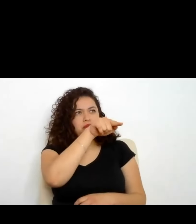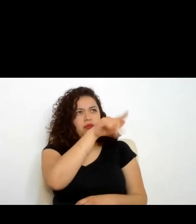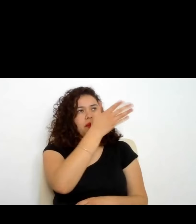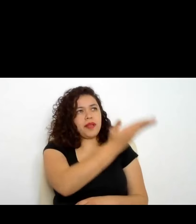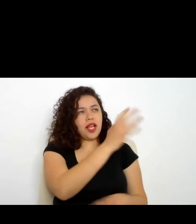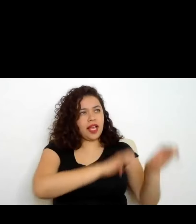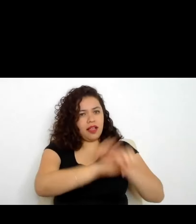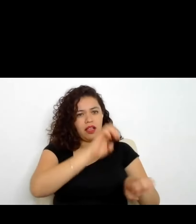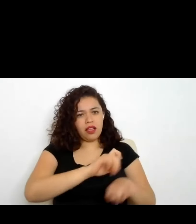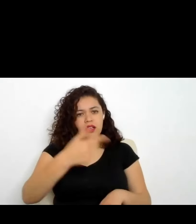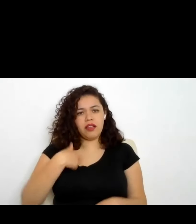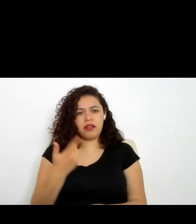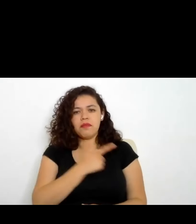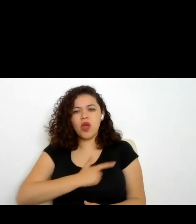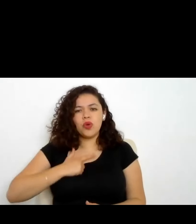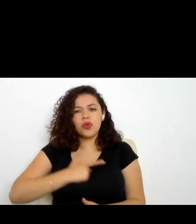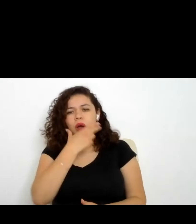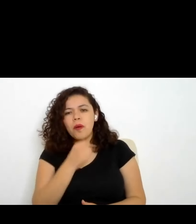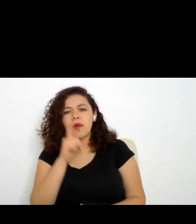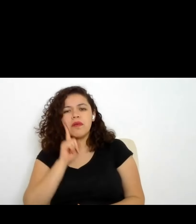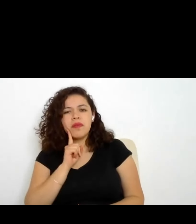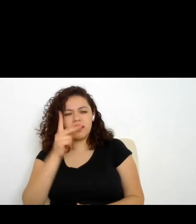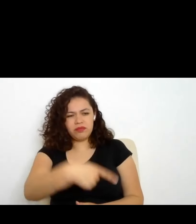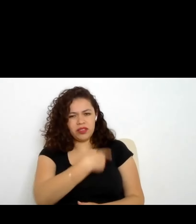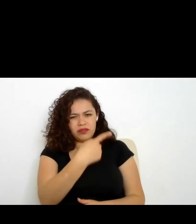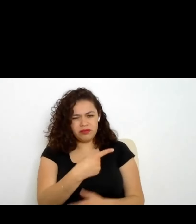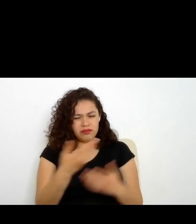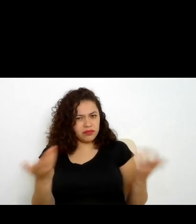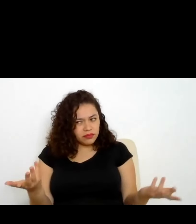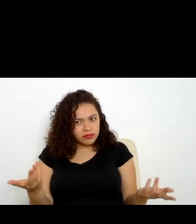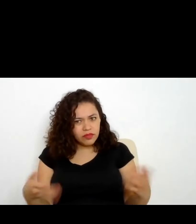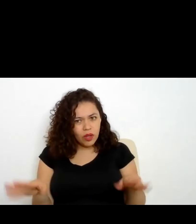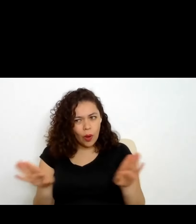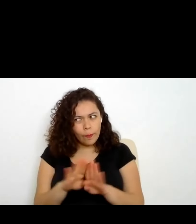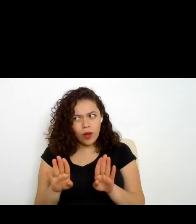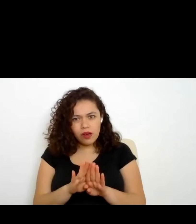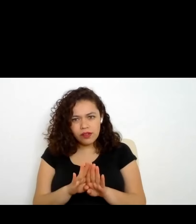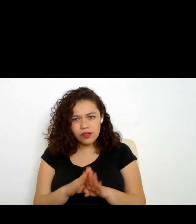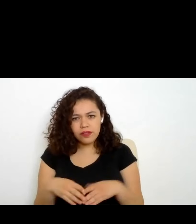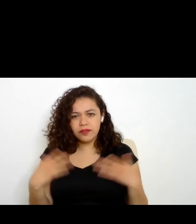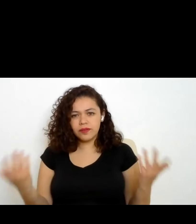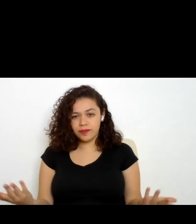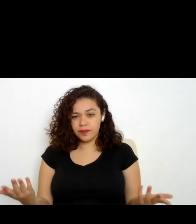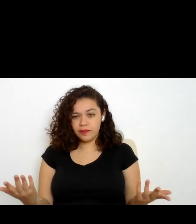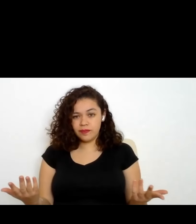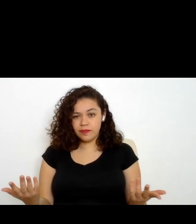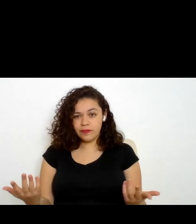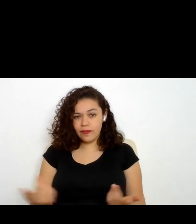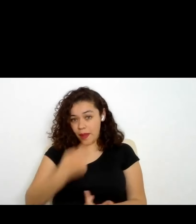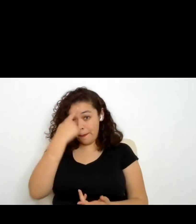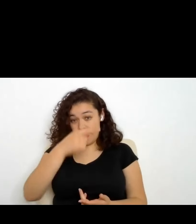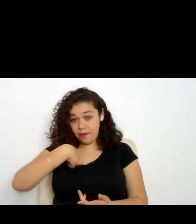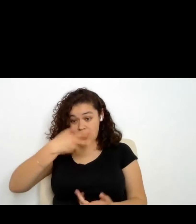cuáles son mis preferencias sexuales. O sea, ¿cómo? O sea, para que me des el